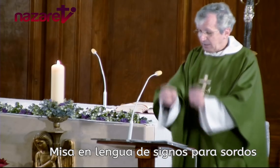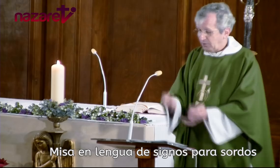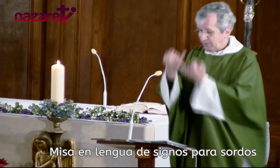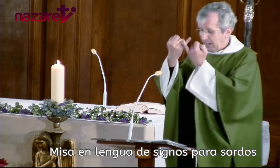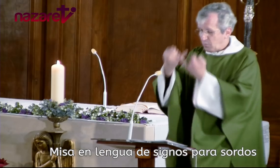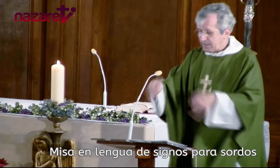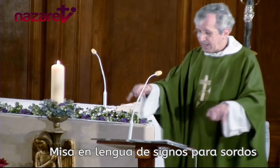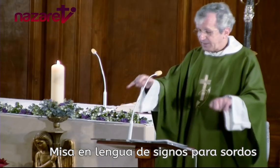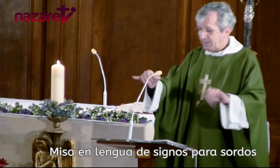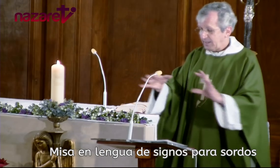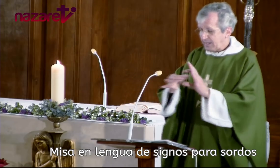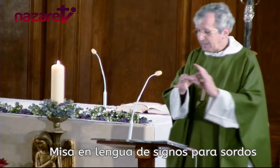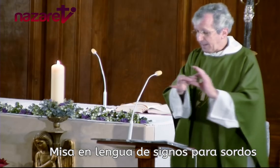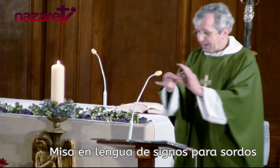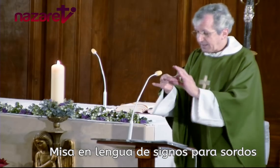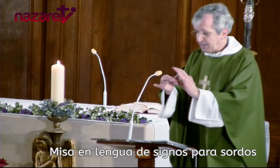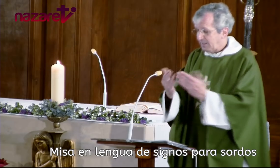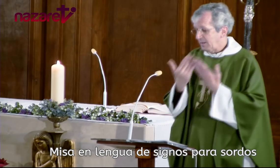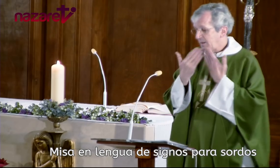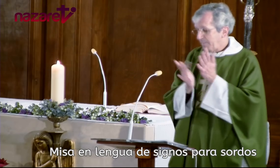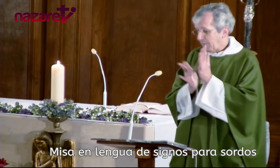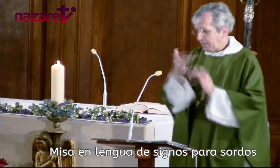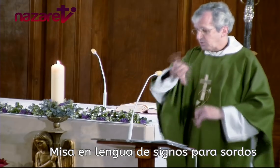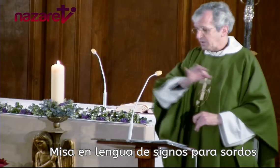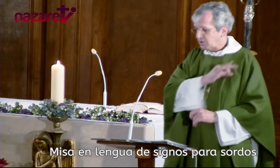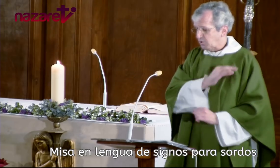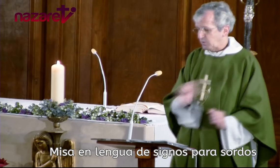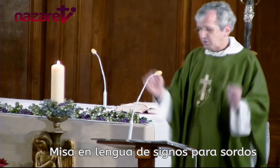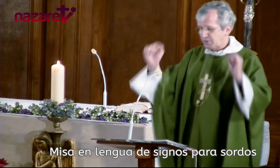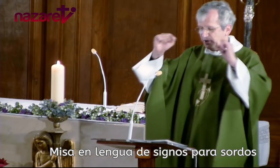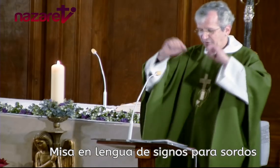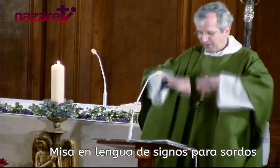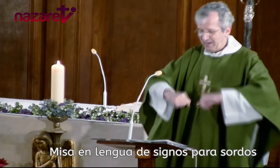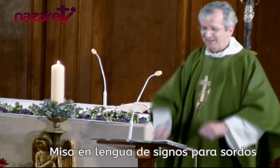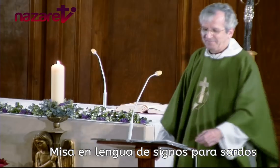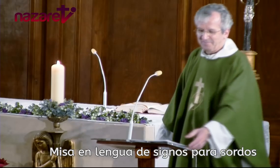don de la unidad y de la paz. Por Jesucristo nuestro Señor.